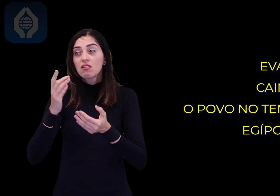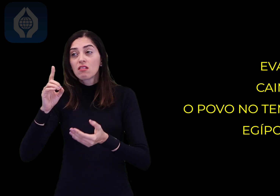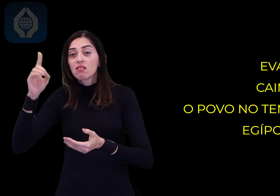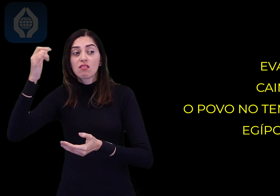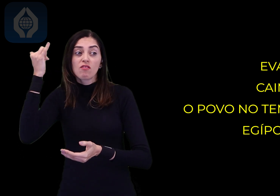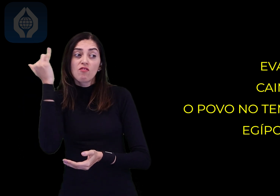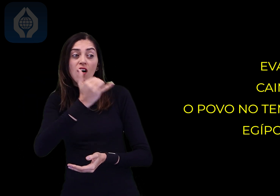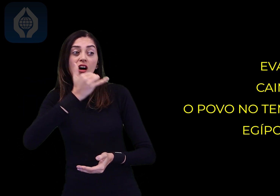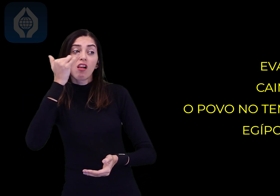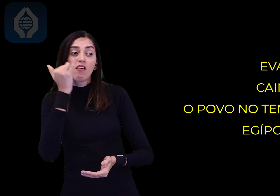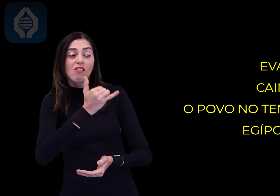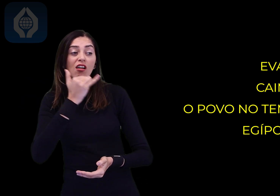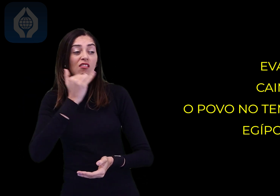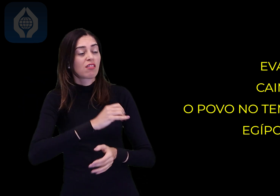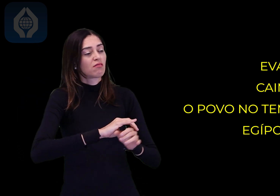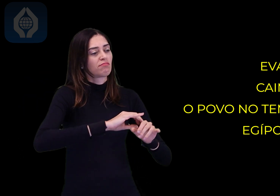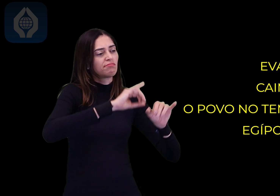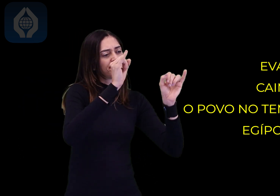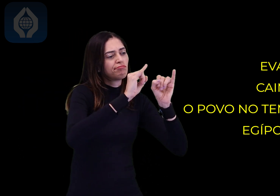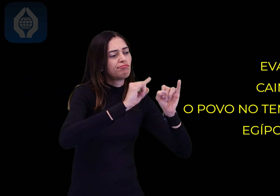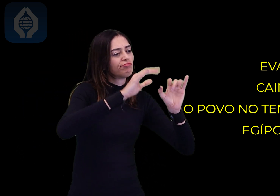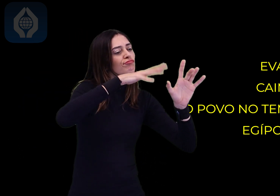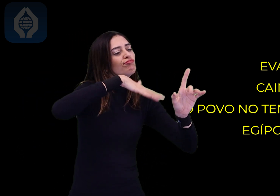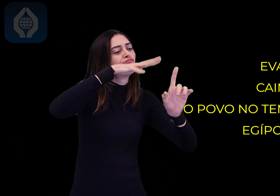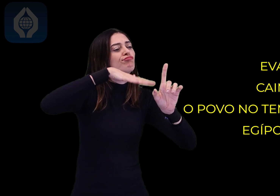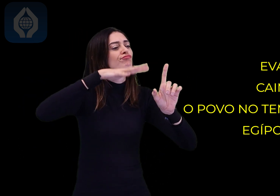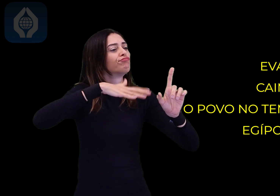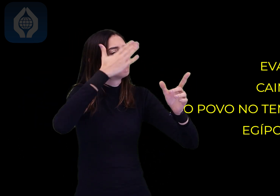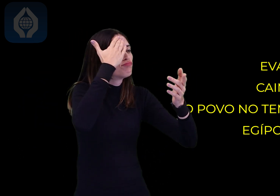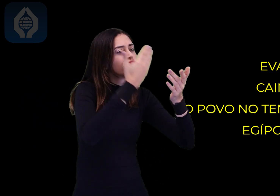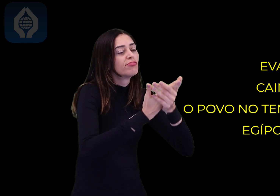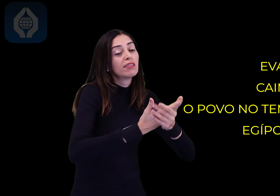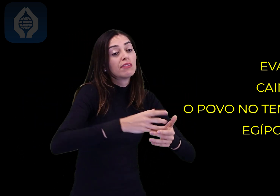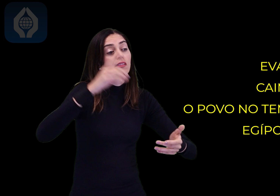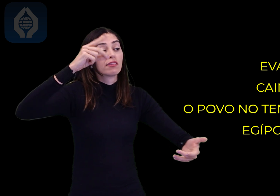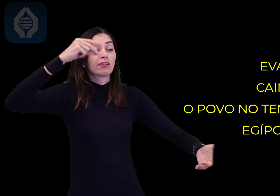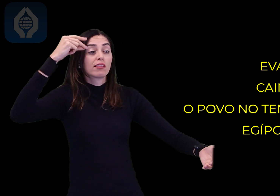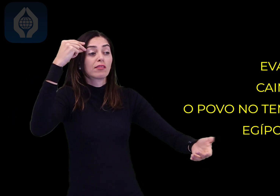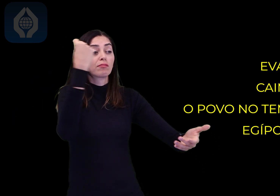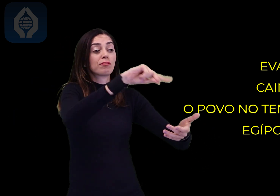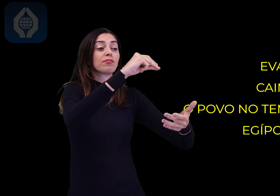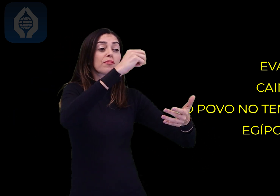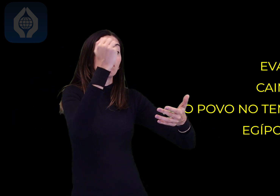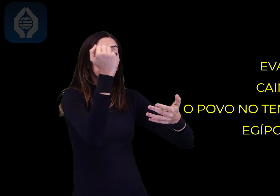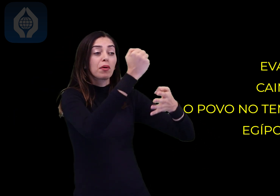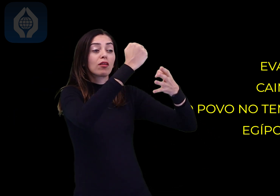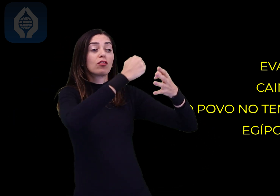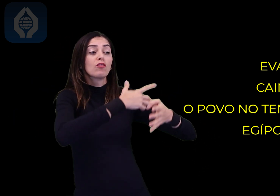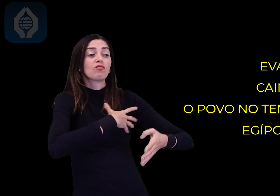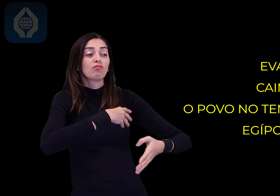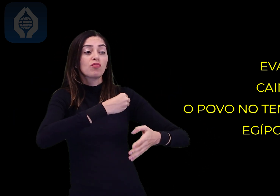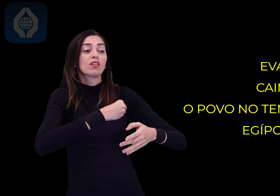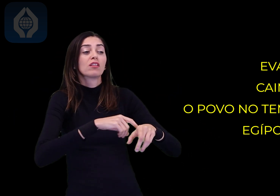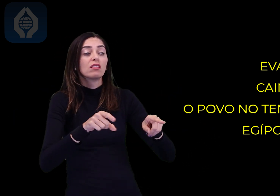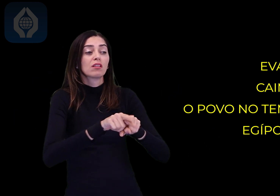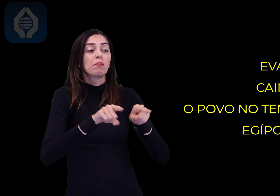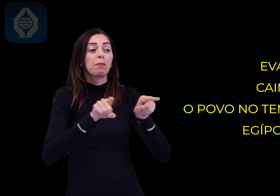único verdadeiro. Confiaram em seus ídolos para libertá-los, mas Deus destruiu sua terra, matou seus primogênitos e afogou